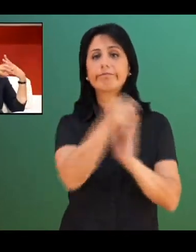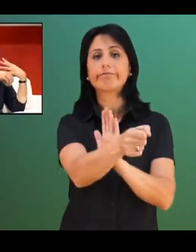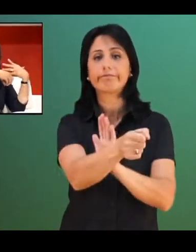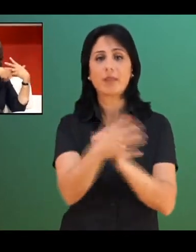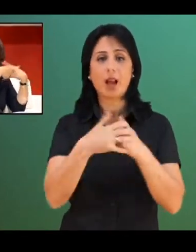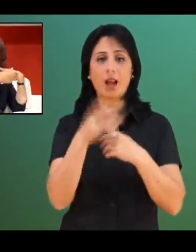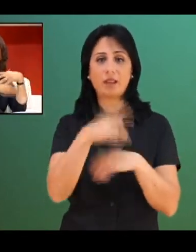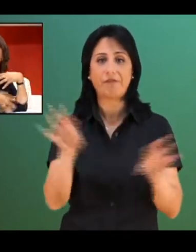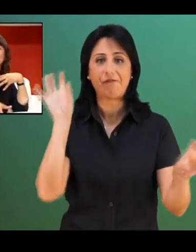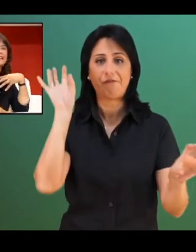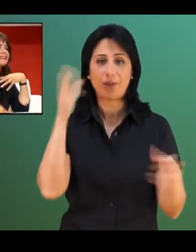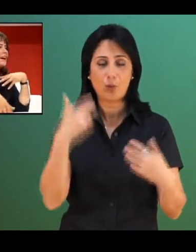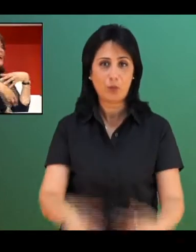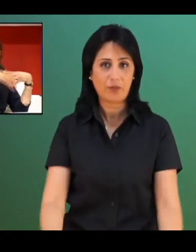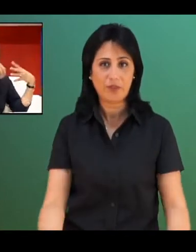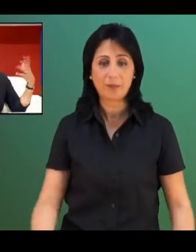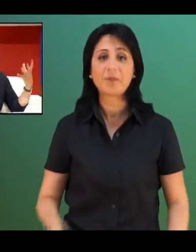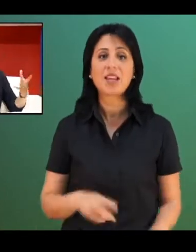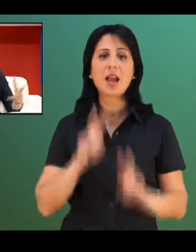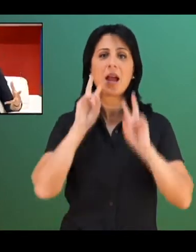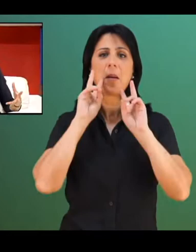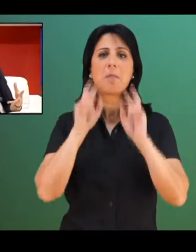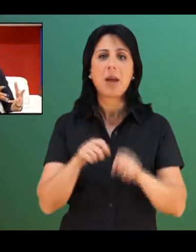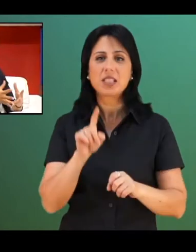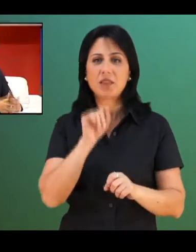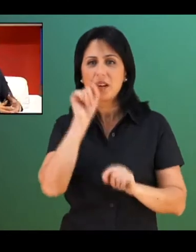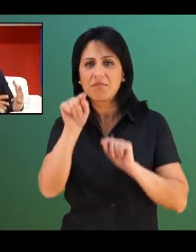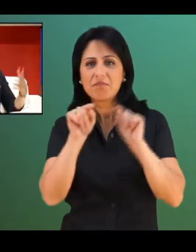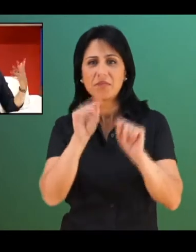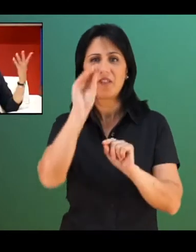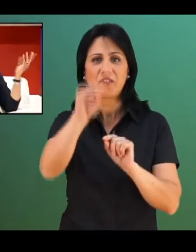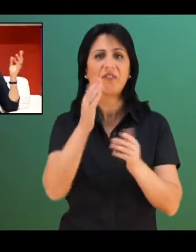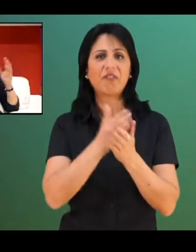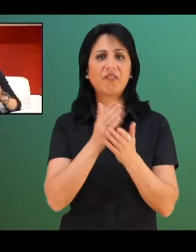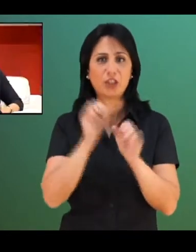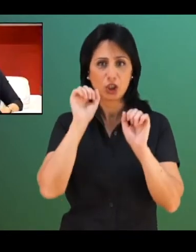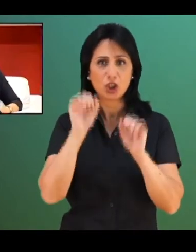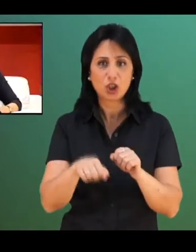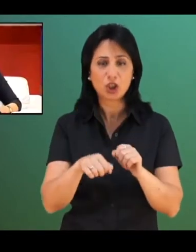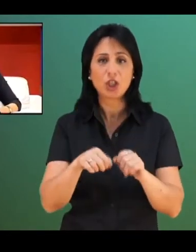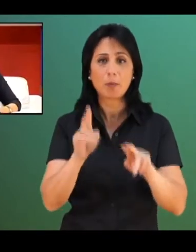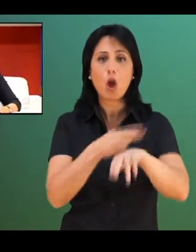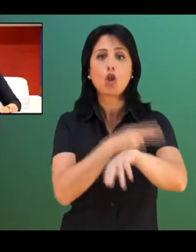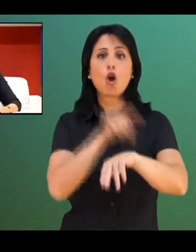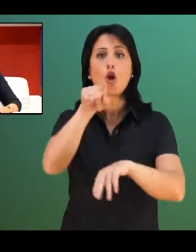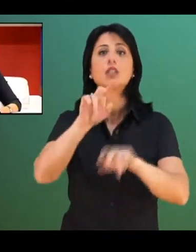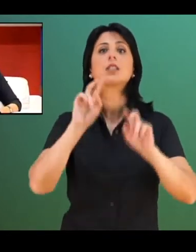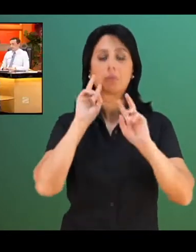რაღაცა შებავიყოვე წინ და ან ფოლგა, რაღაც ეგეთები, ცოტა ესე ტიპია რა, მაგრამ